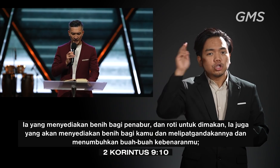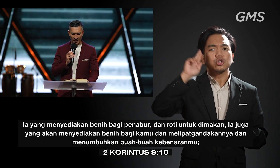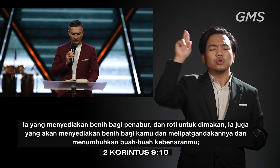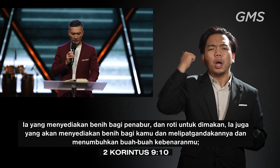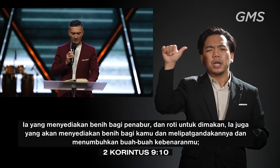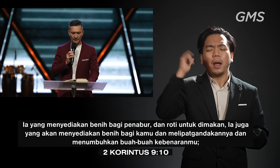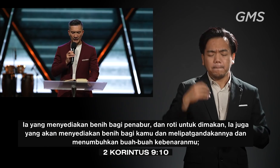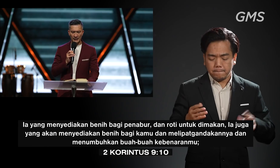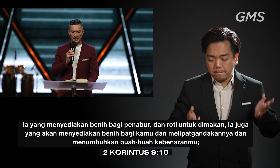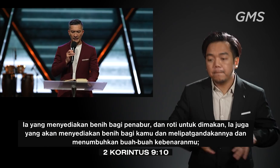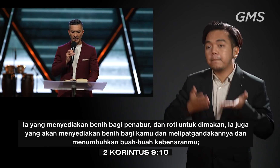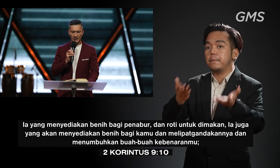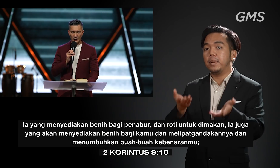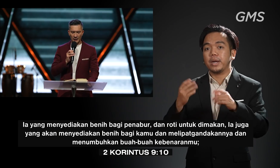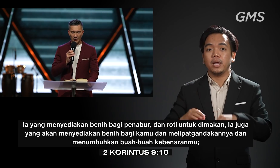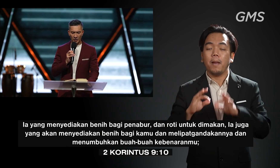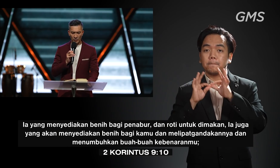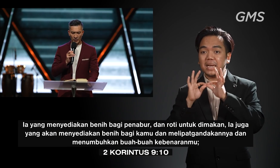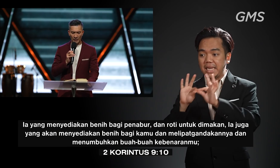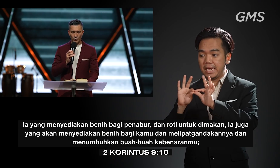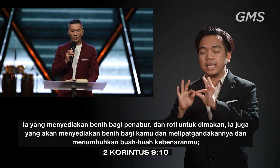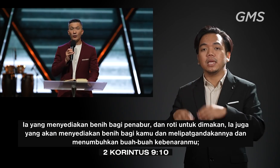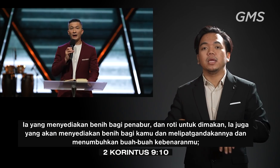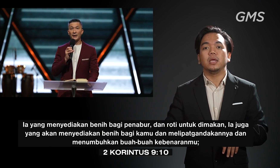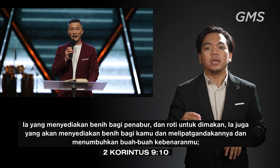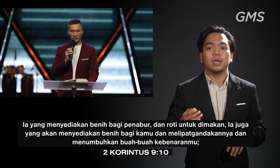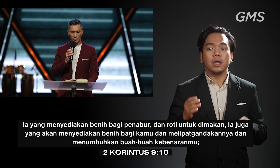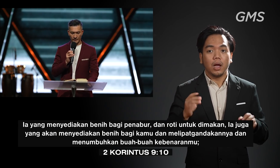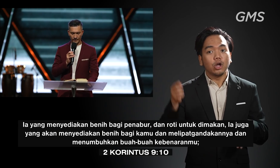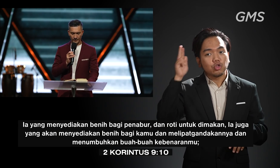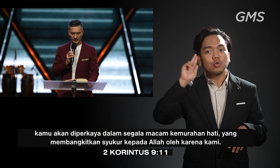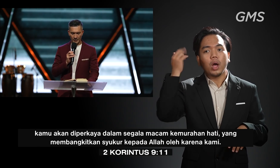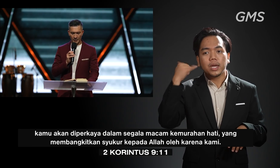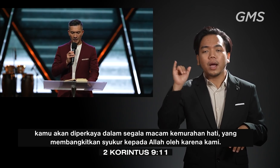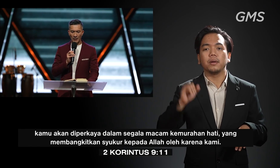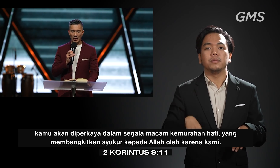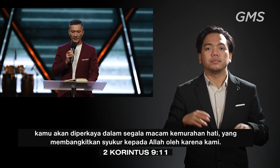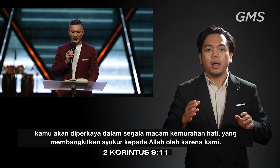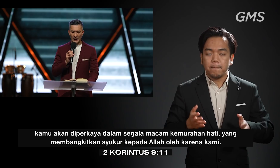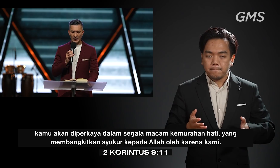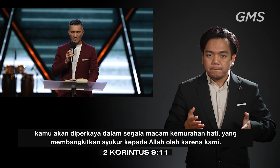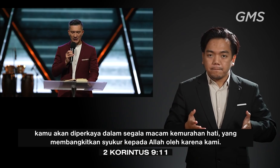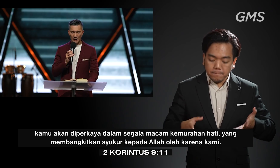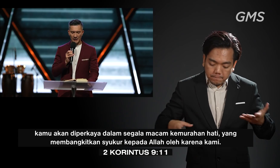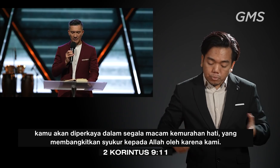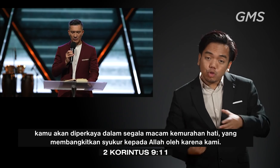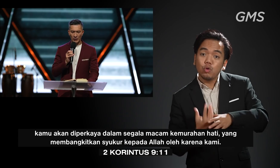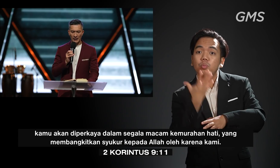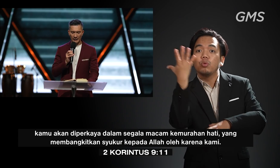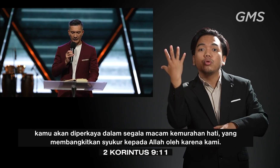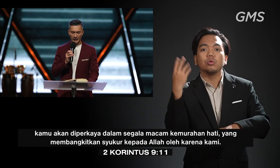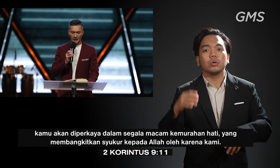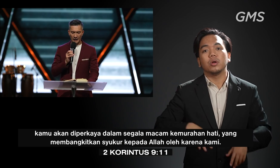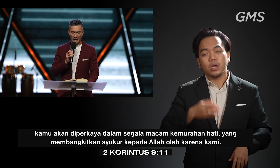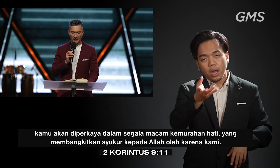benih bagi kamu dan melipat gandakannya dan menumbuhkan buah-buah kebenaranmu. Kamu akan diperkaya dalam segala macam